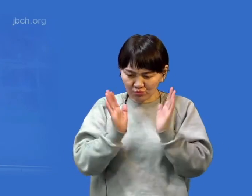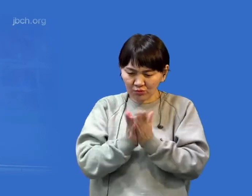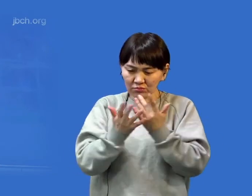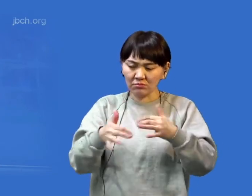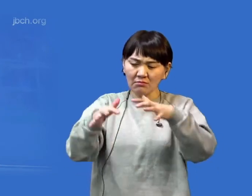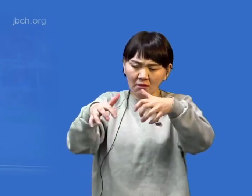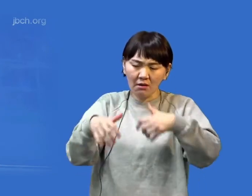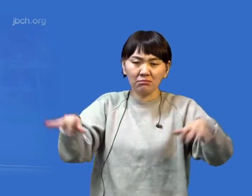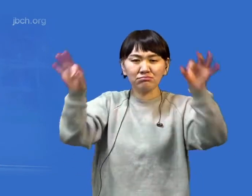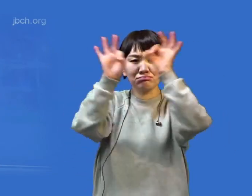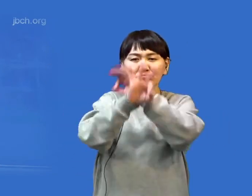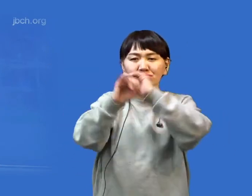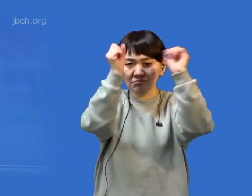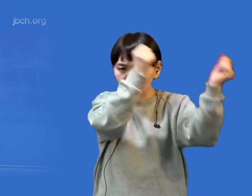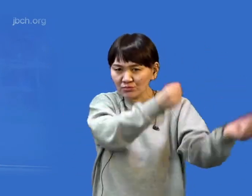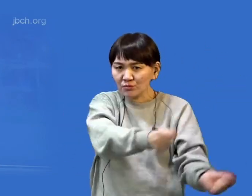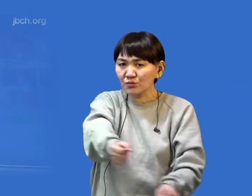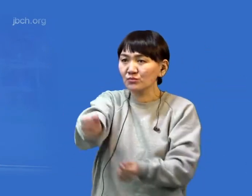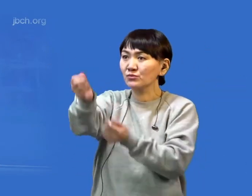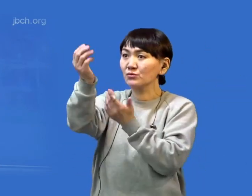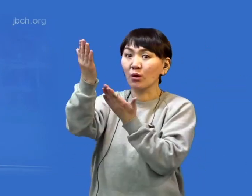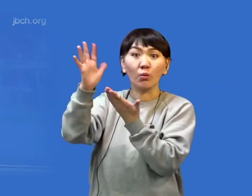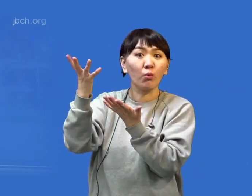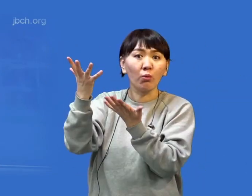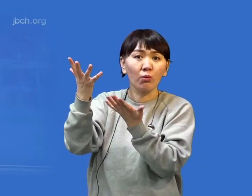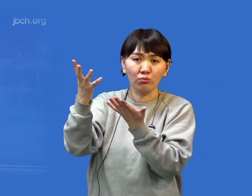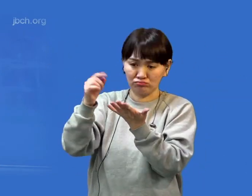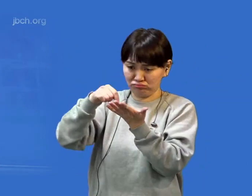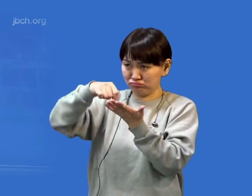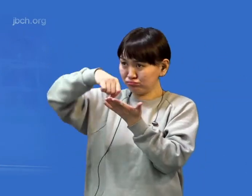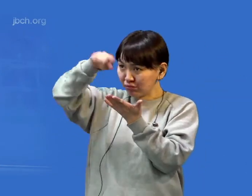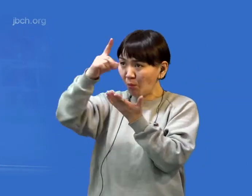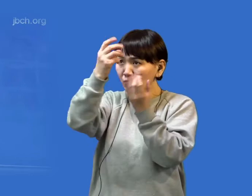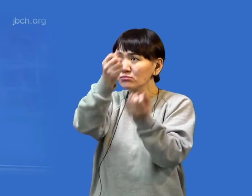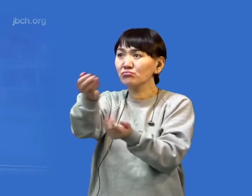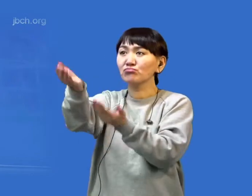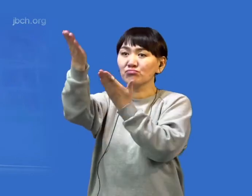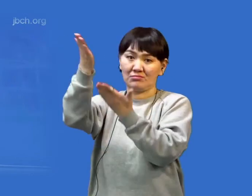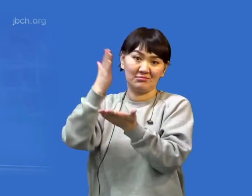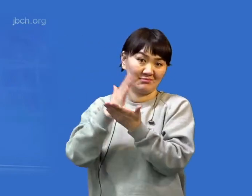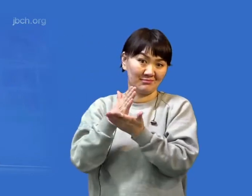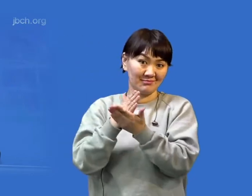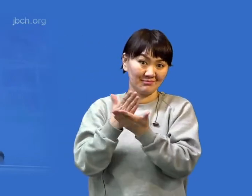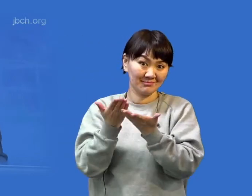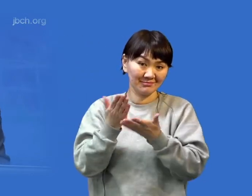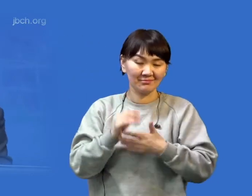Зориулаад байгаа юм шин чинь эзний юмыг эзэнд л буцааж өргөж байгаа юм.